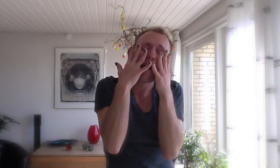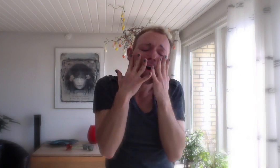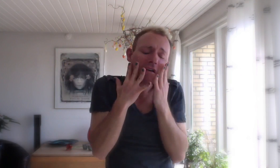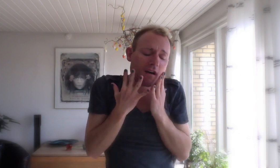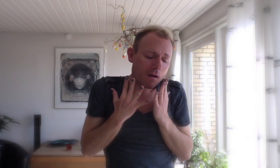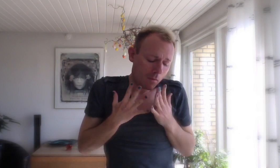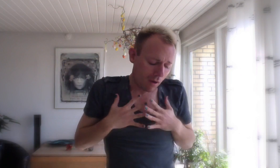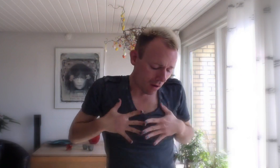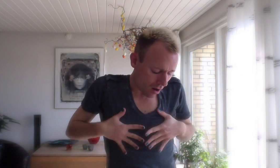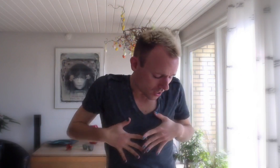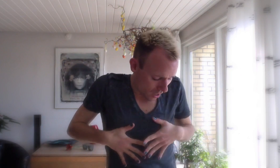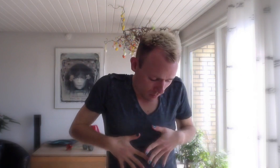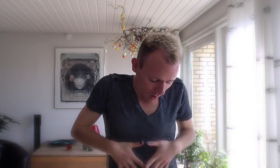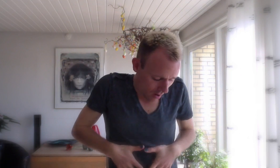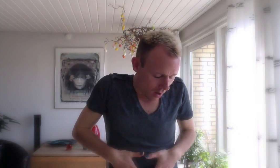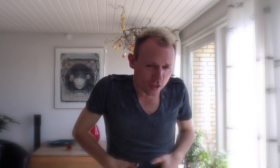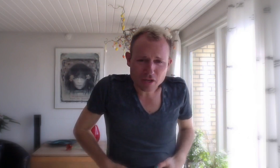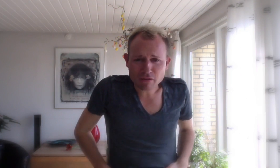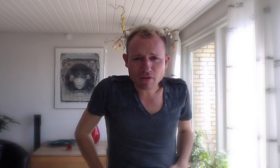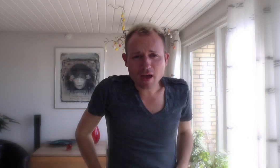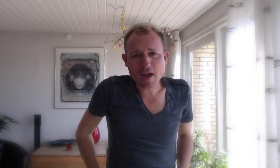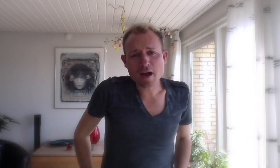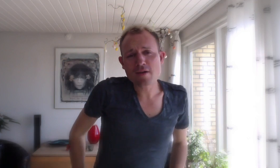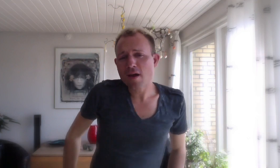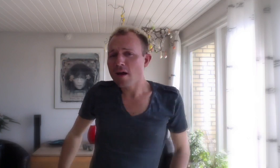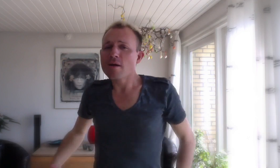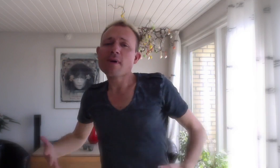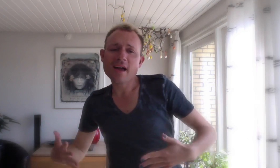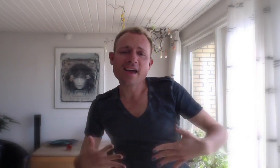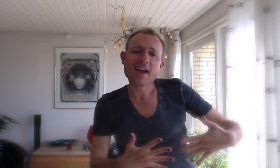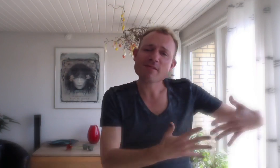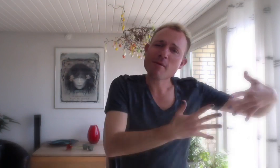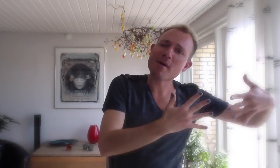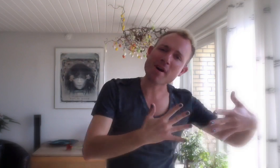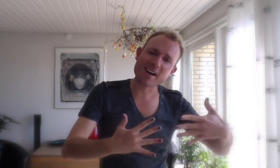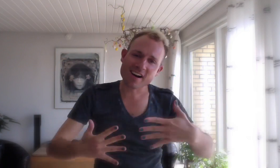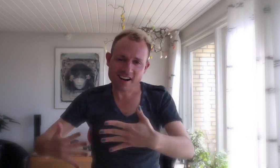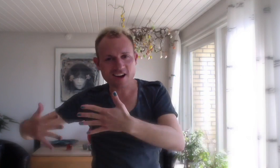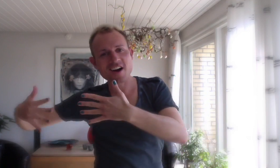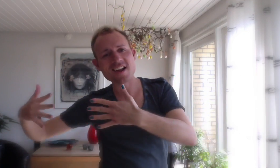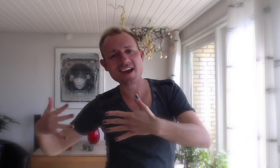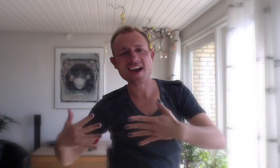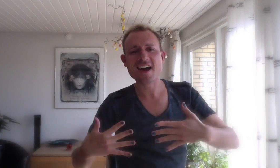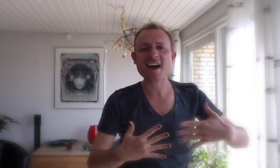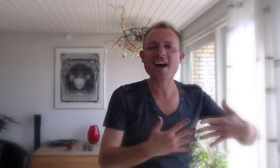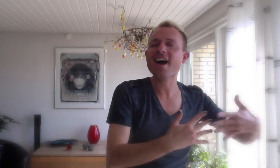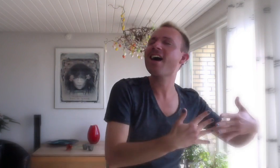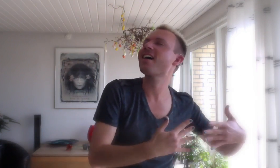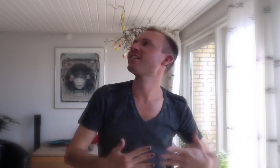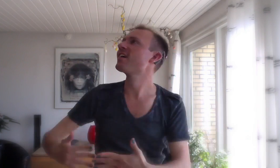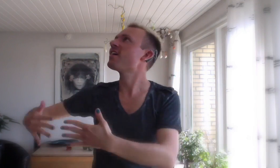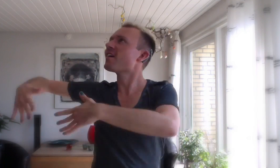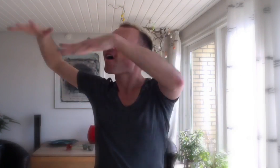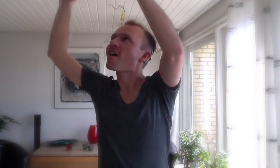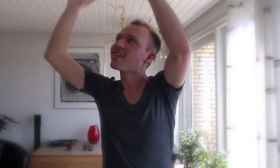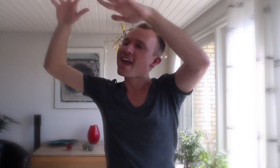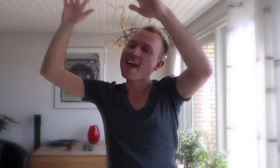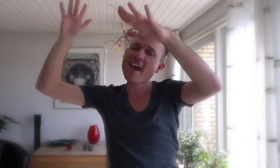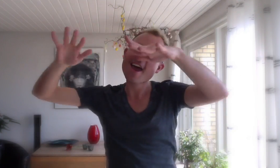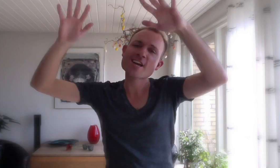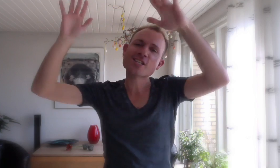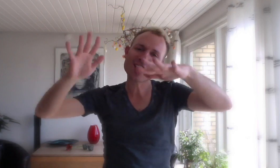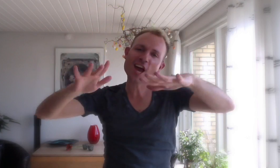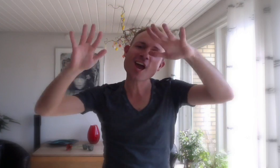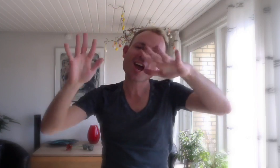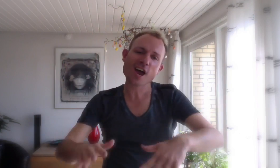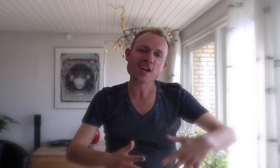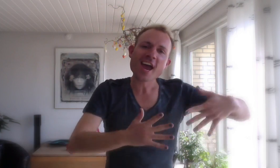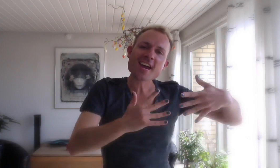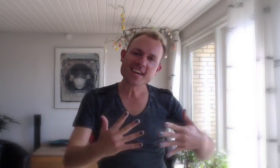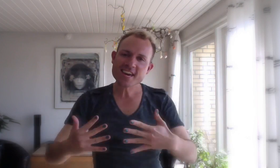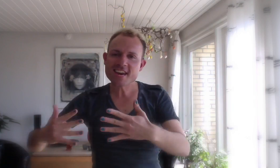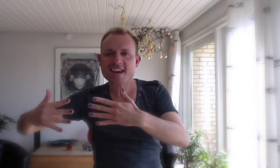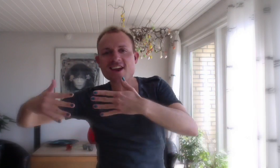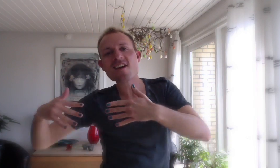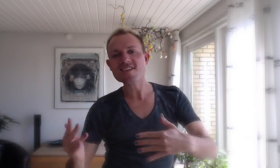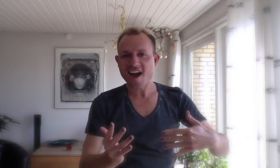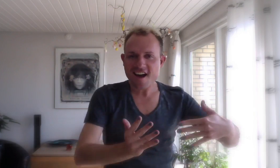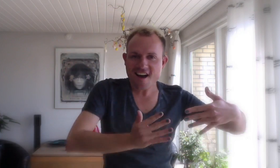-la